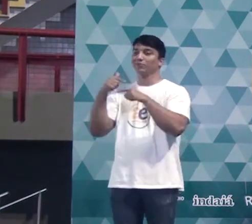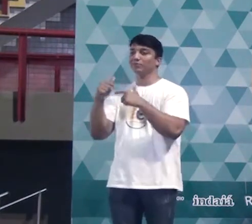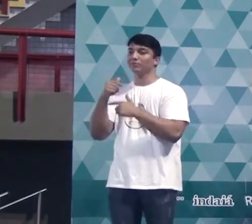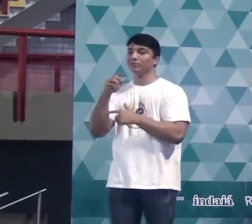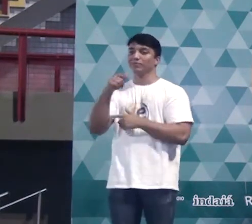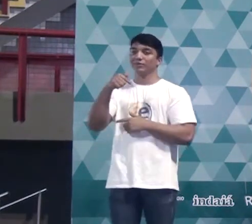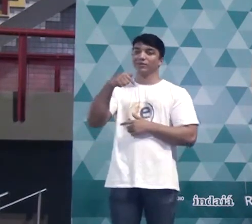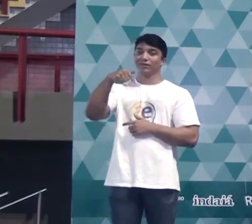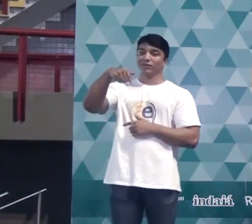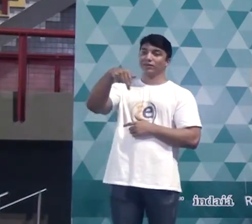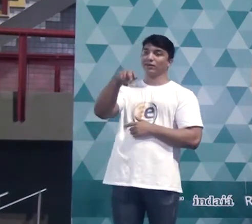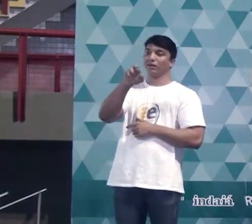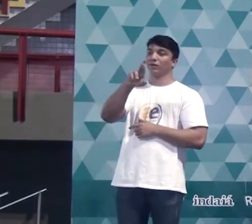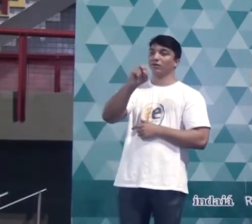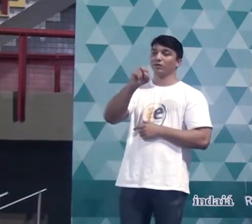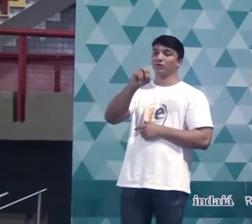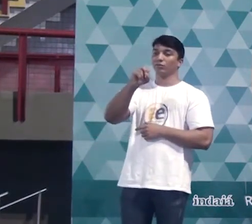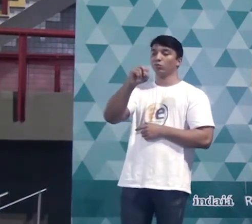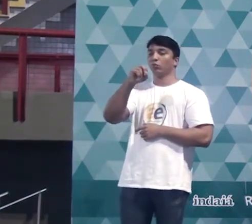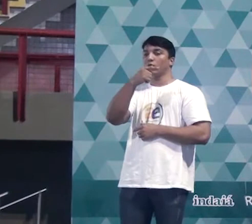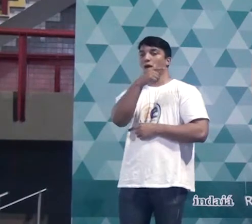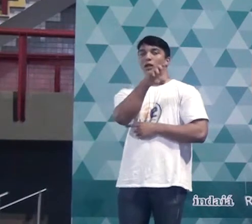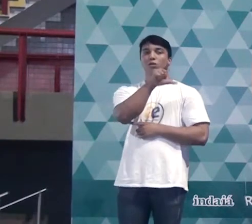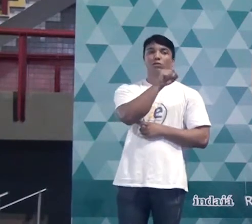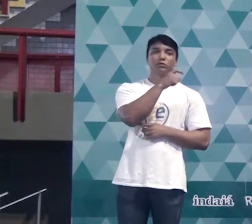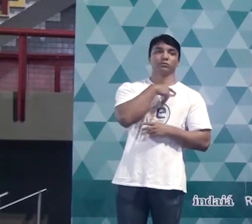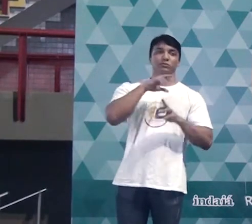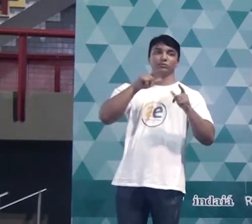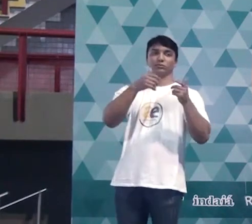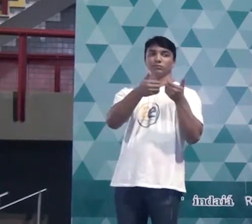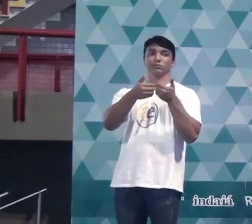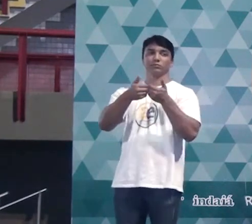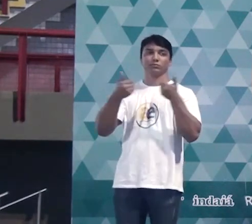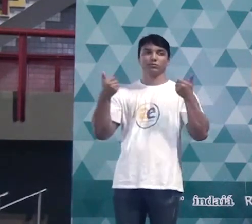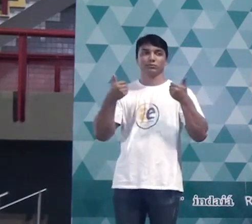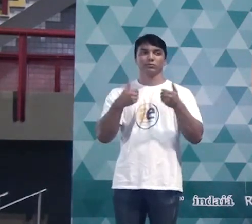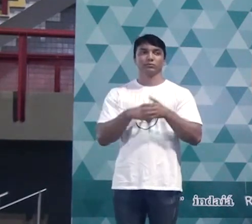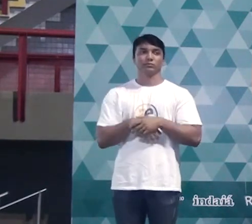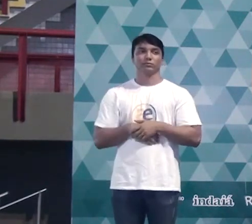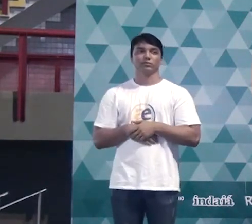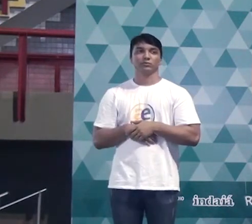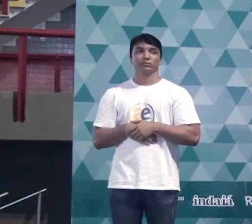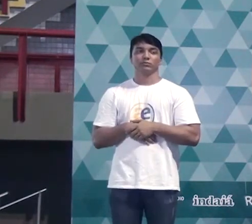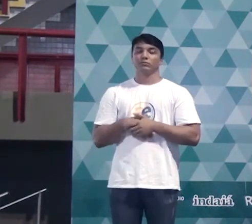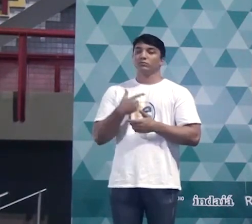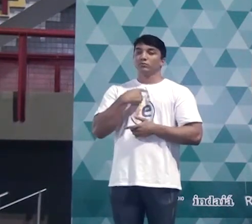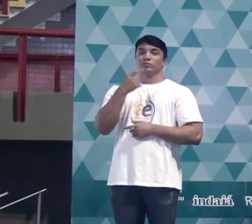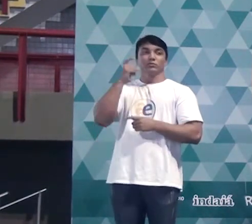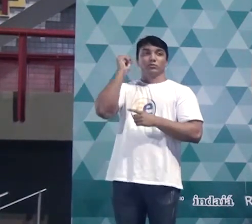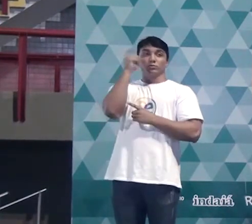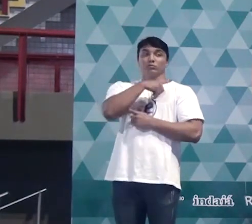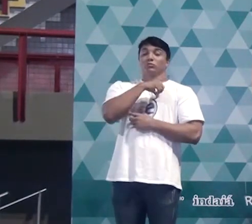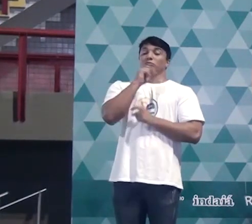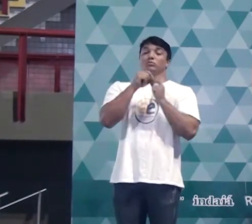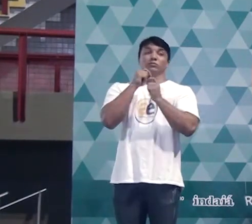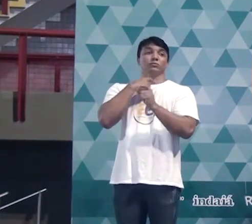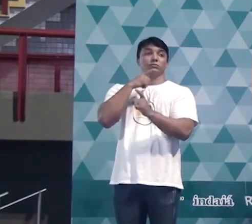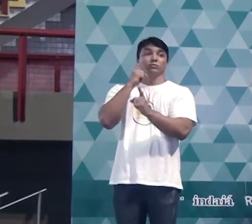forma, né? Porque quero um emprego, parece um cebolinha procurando emprego, né? Aqui. Sempre tive dificuldade em saber.